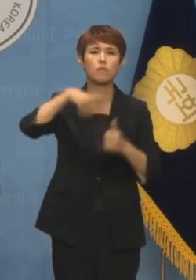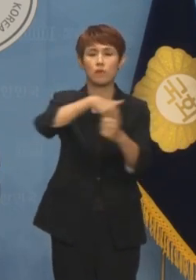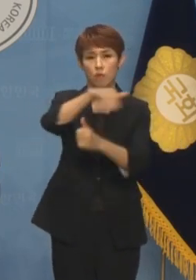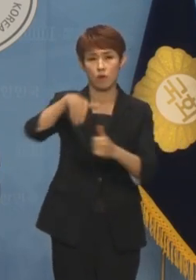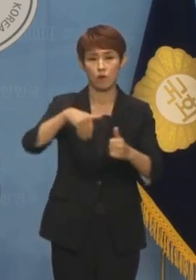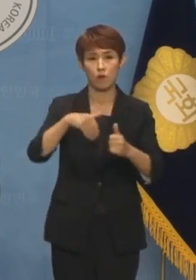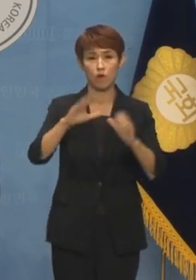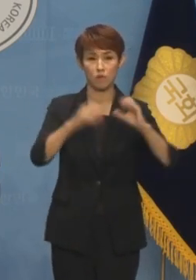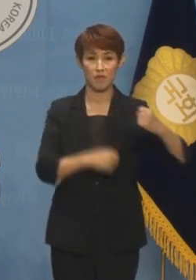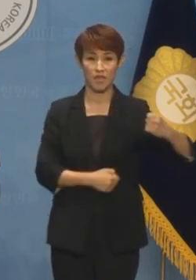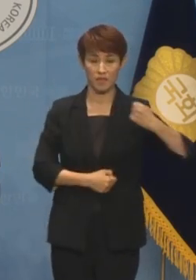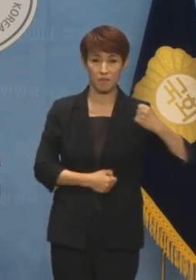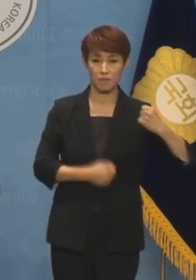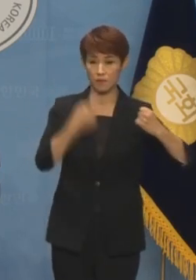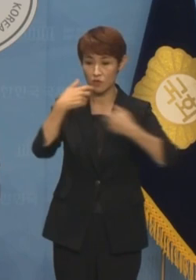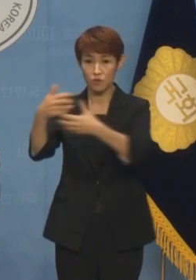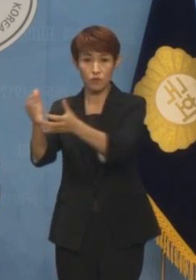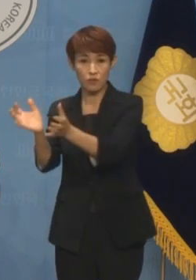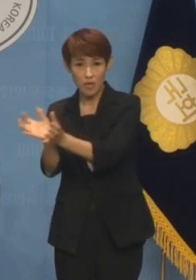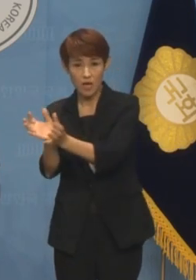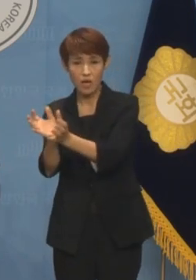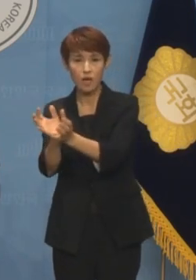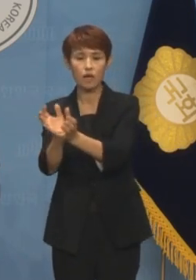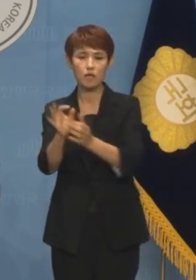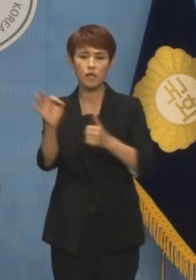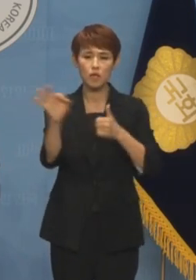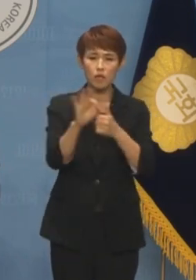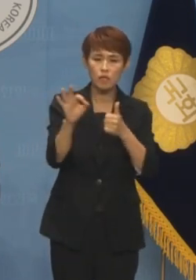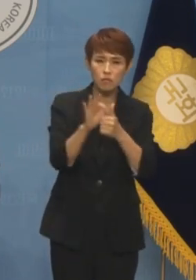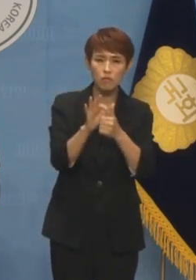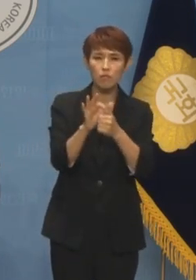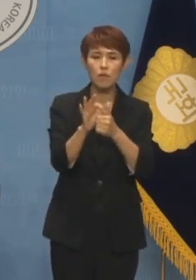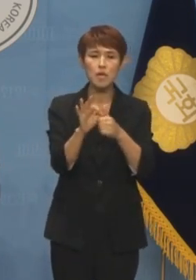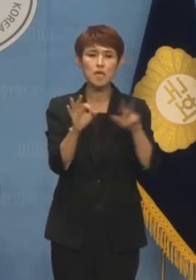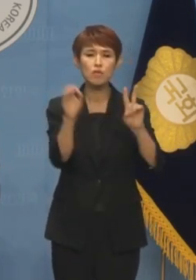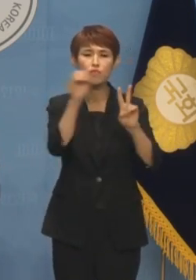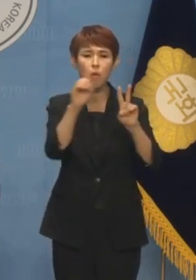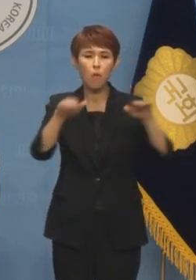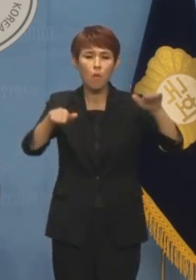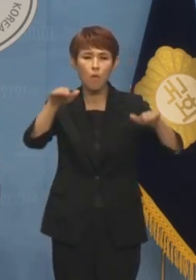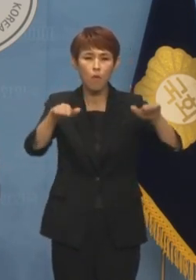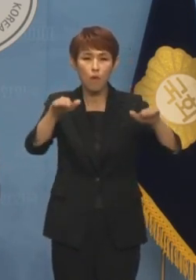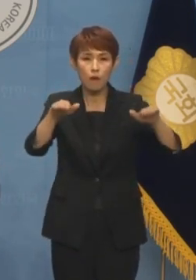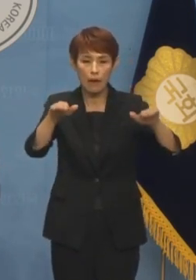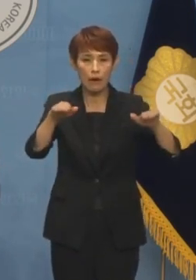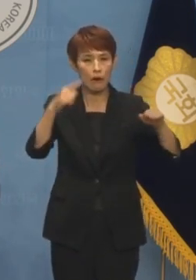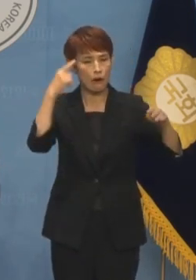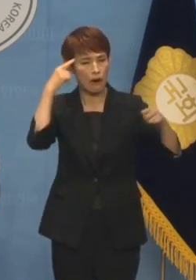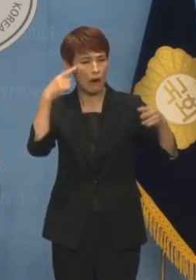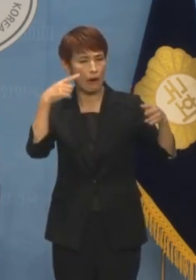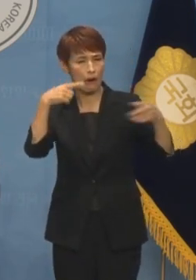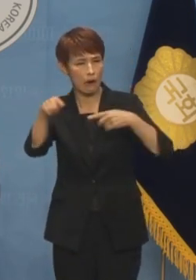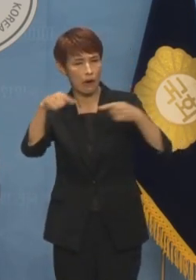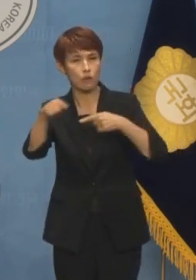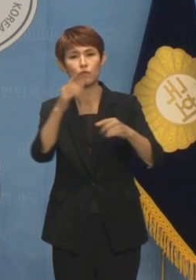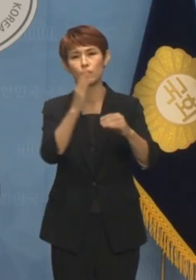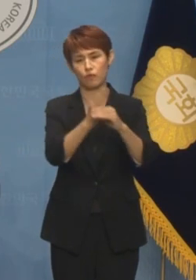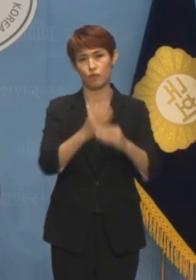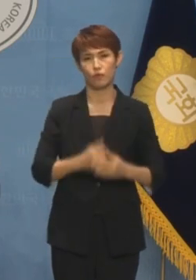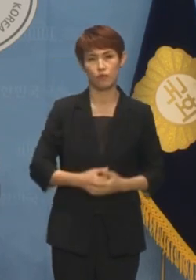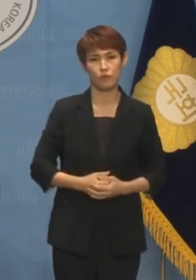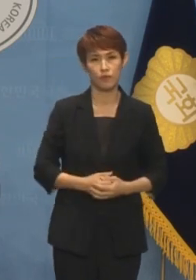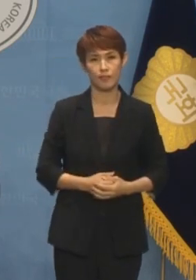국민의힘과 더불어민주당이 국민연금 소득 대체율 2% 차이를 두고 이견을 좁히지 못했기